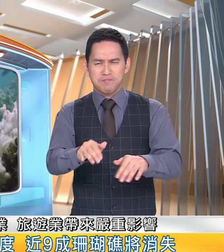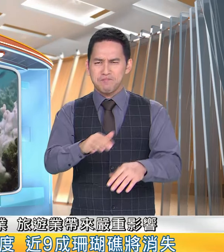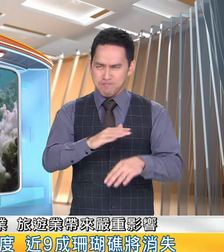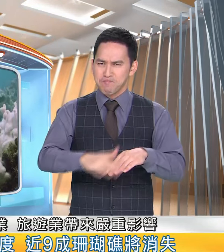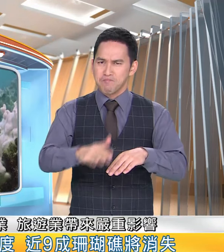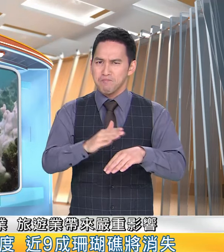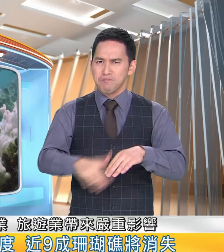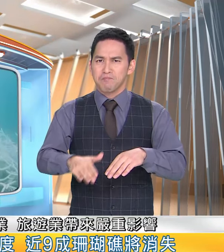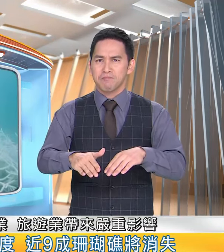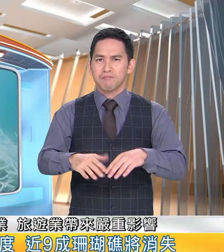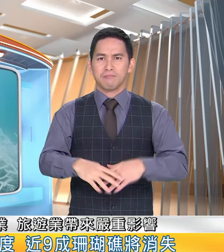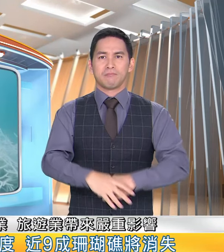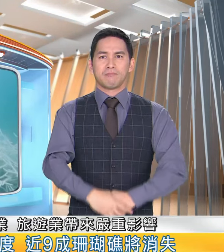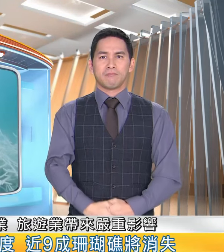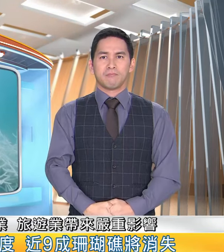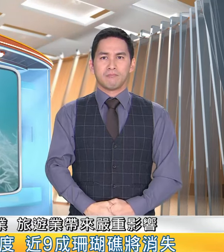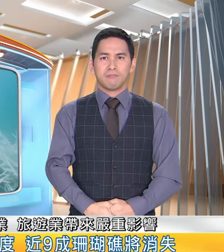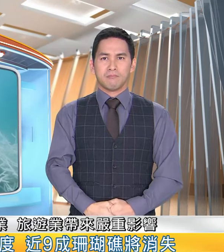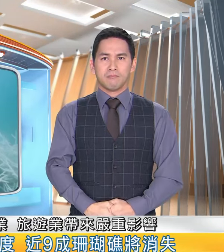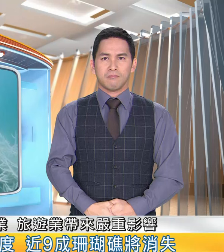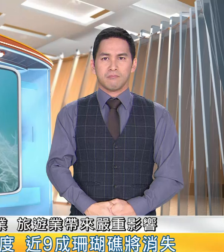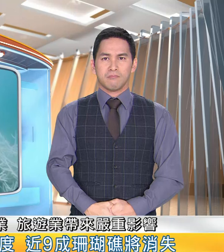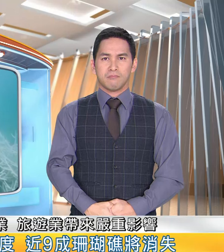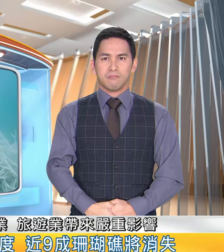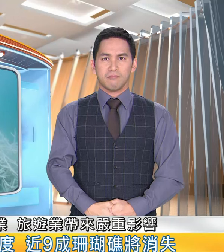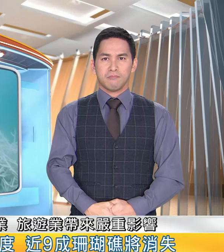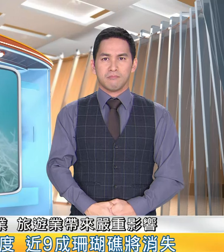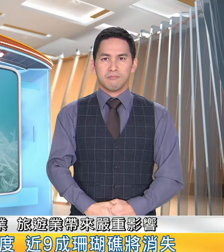洋健康及渔业旅游业带来严重影响。